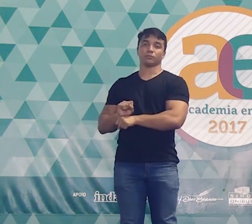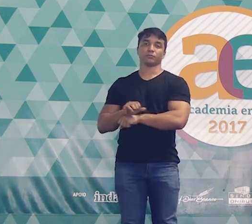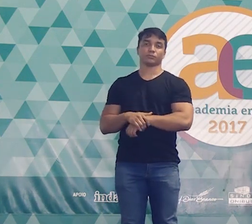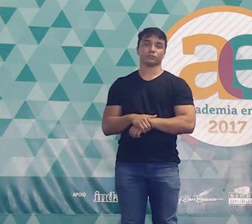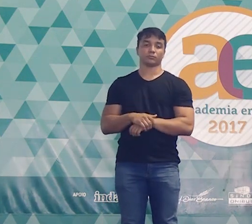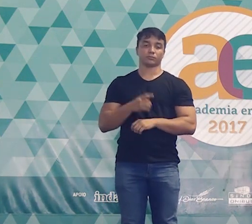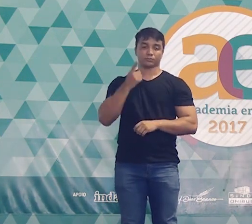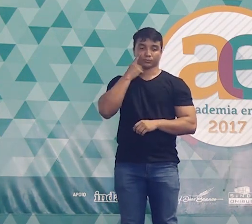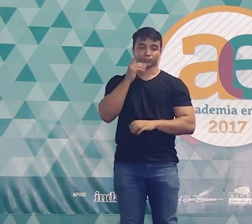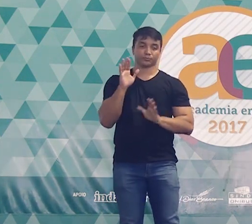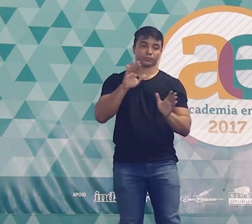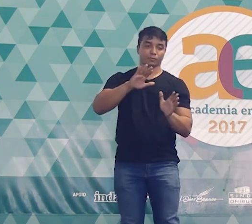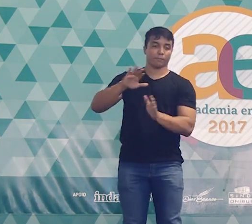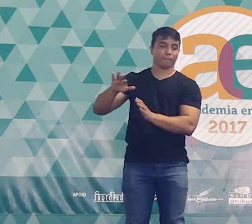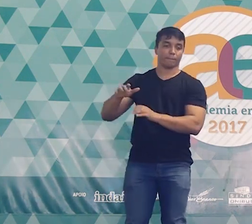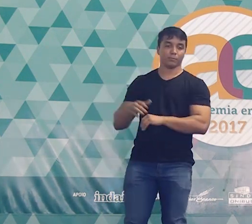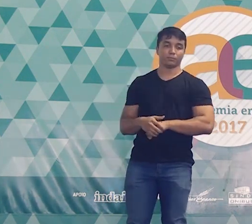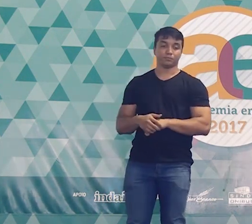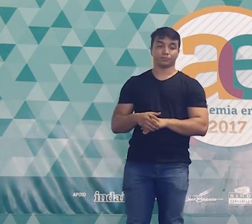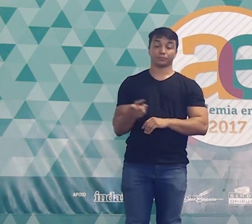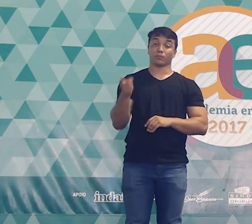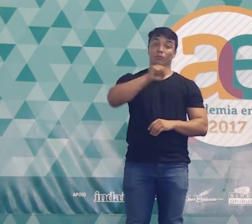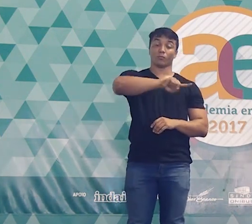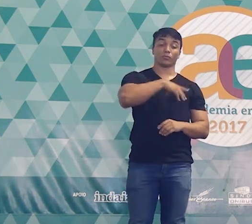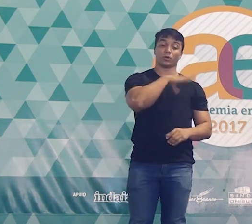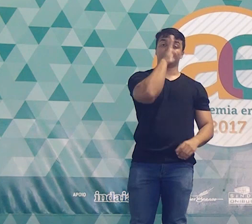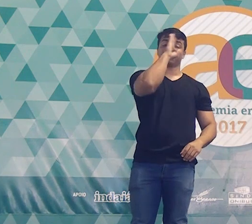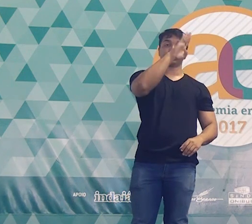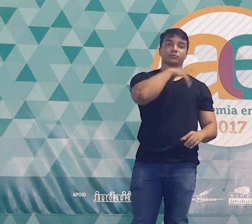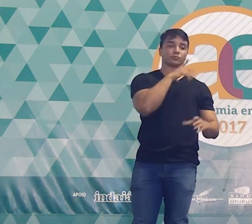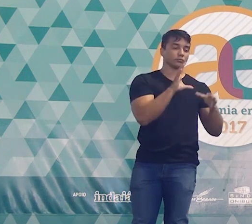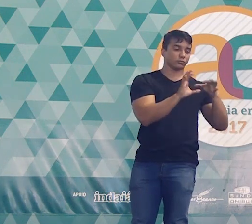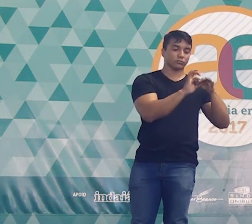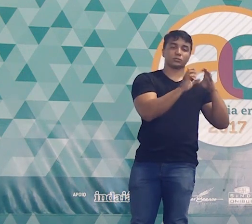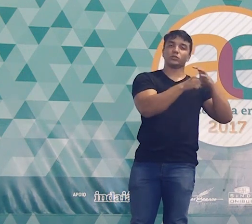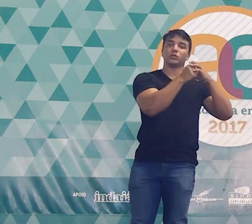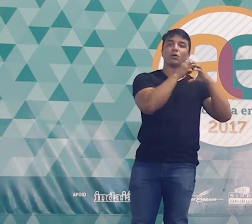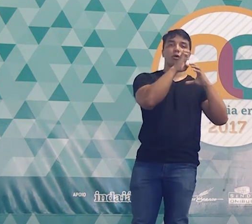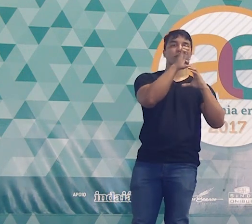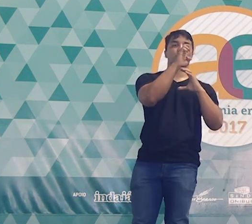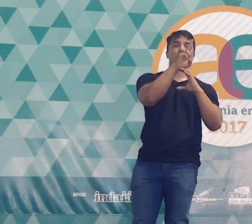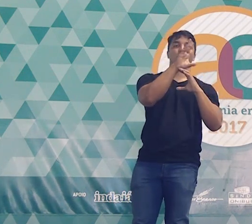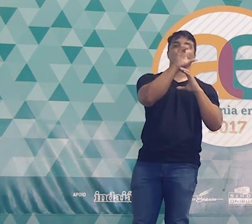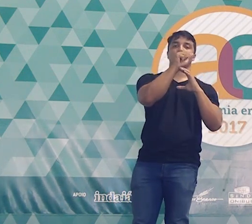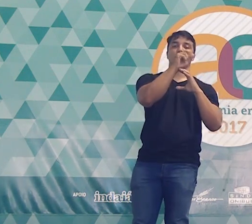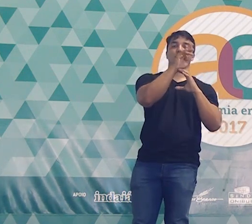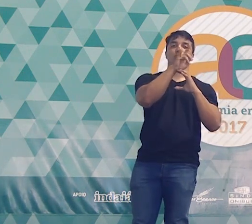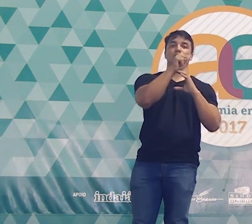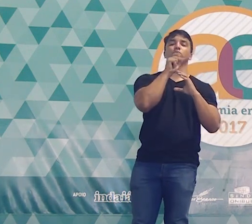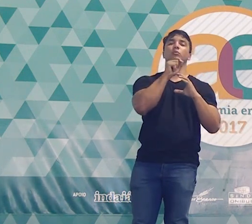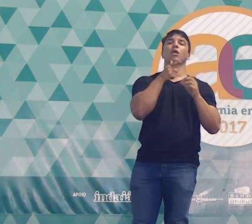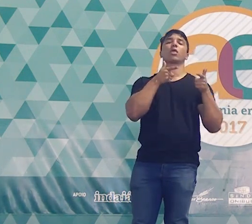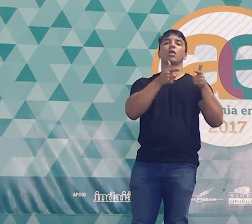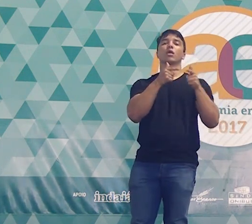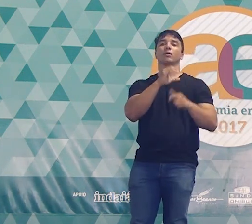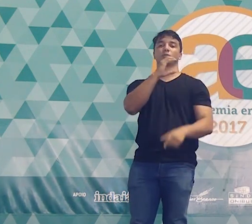mandando a pergunta de vocês. Gente, o primeiro componente de uma célula eucariótica que a gente tem que conhecer é o